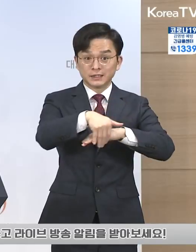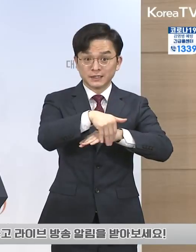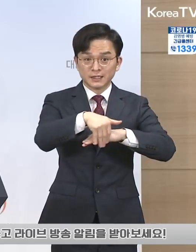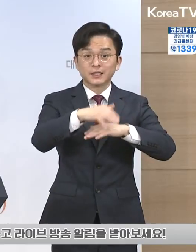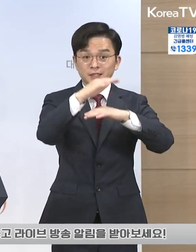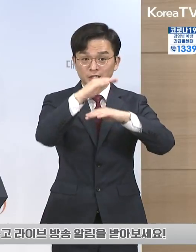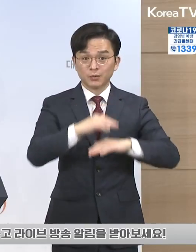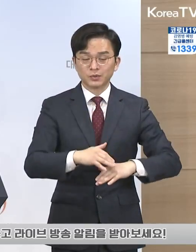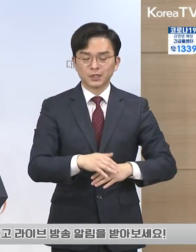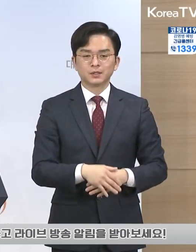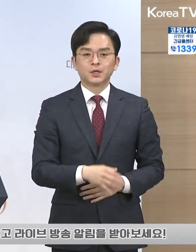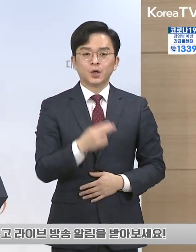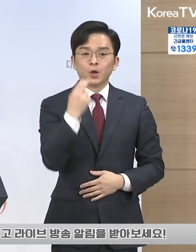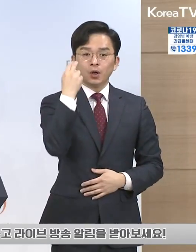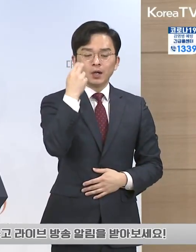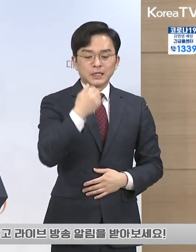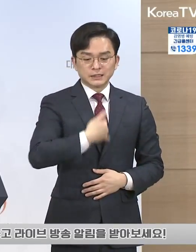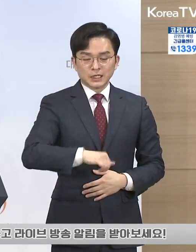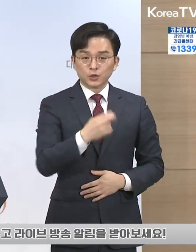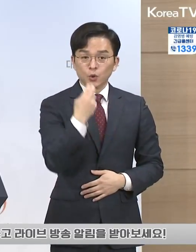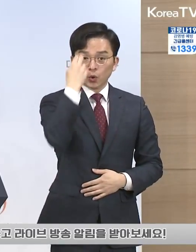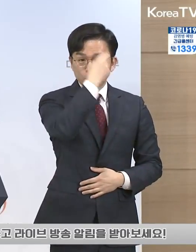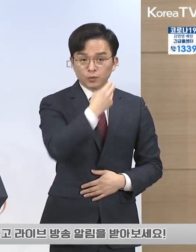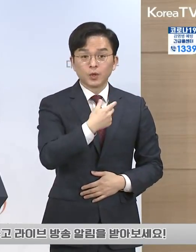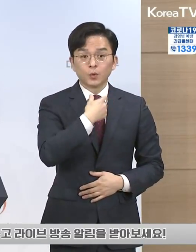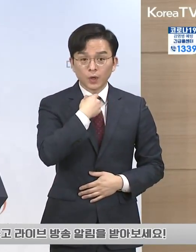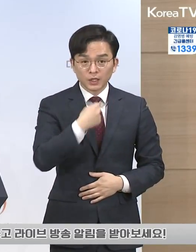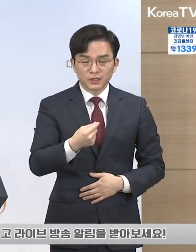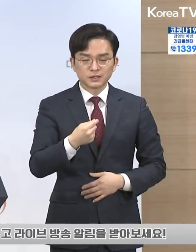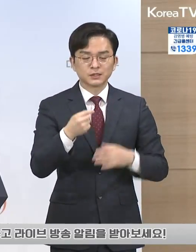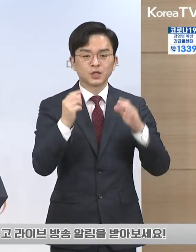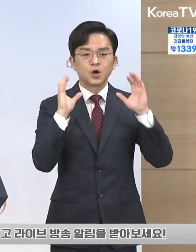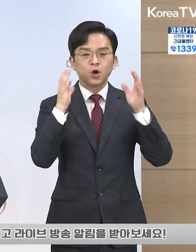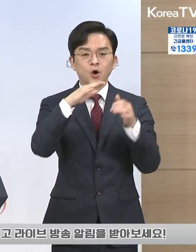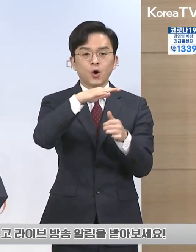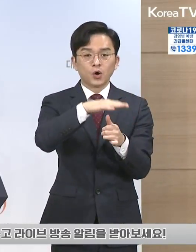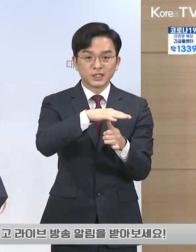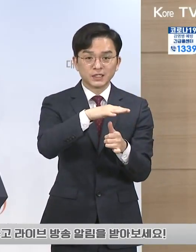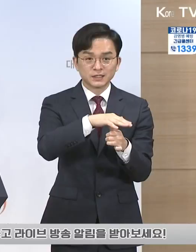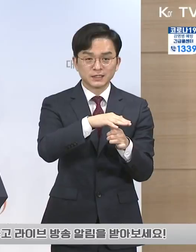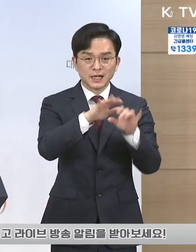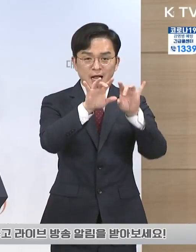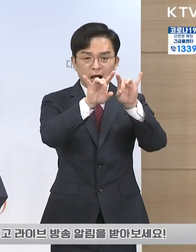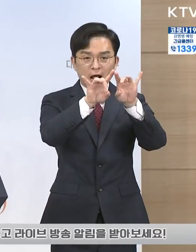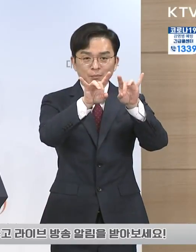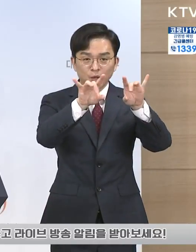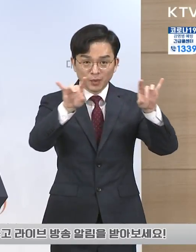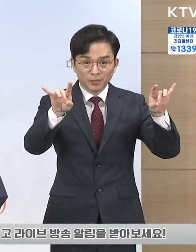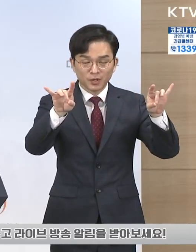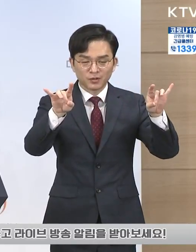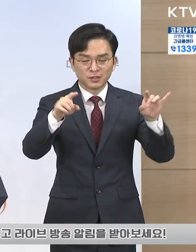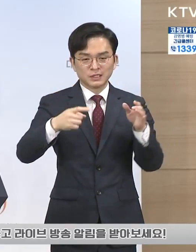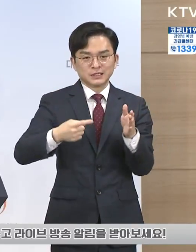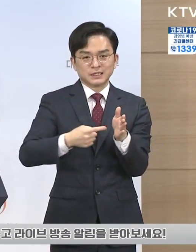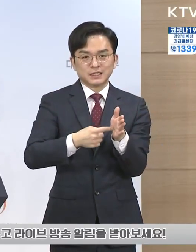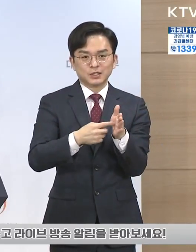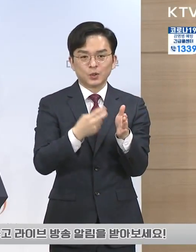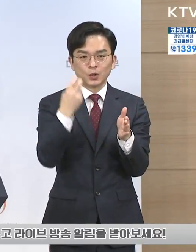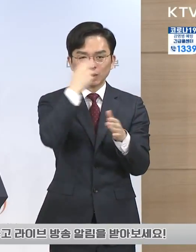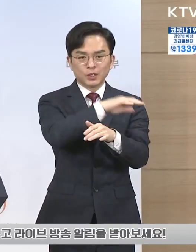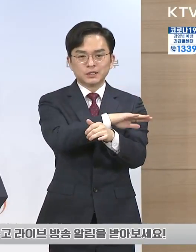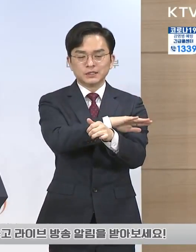관계부처는 돌봄을 희망하는 모든 아이들이 한 명 한 명 세심하게 긴급 돌봄을 제공할 수